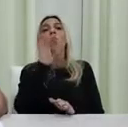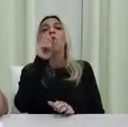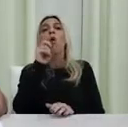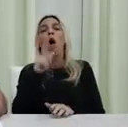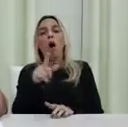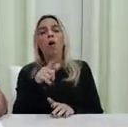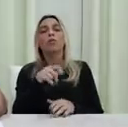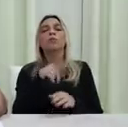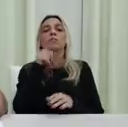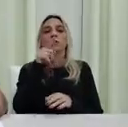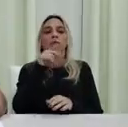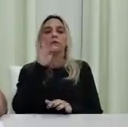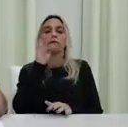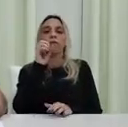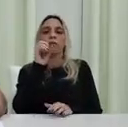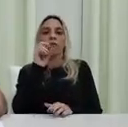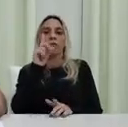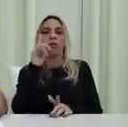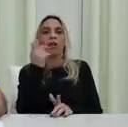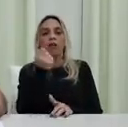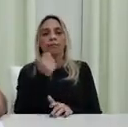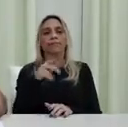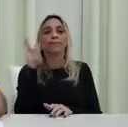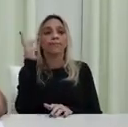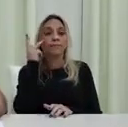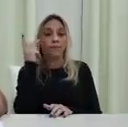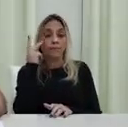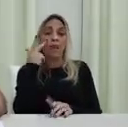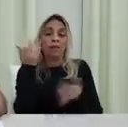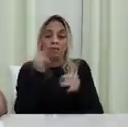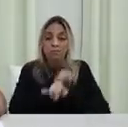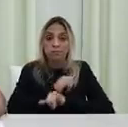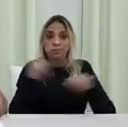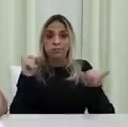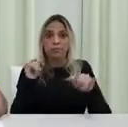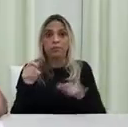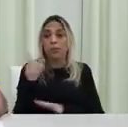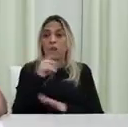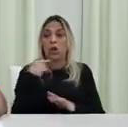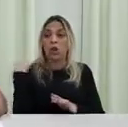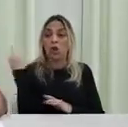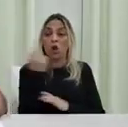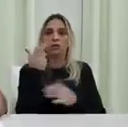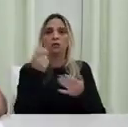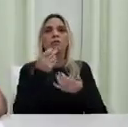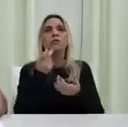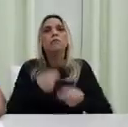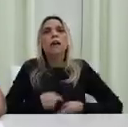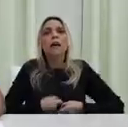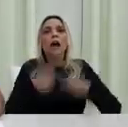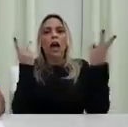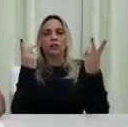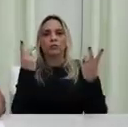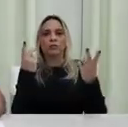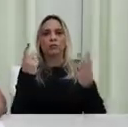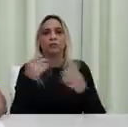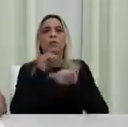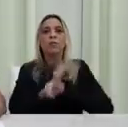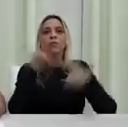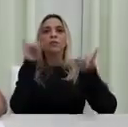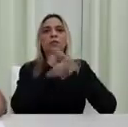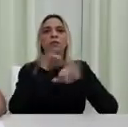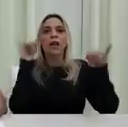e UOL. Folha e UOL, todo mundo conhece a nossa querida Folha de São Paulo. Hein? divulgou esses dias que o nosso gasto de publicidade foi 63%